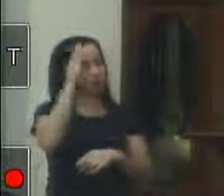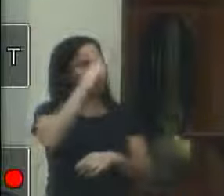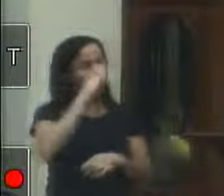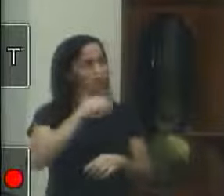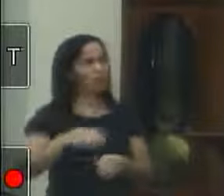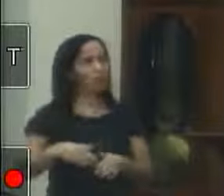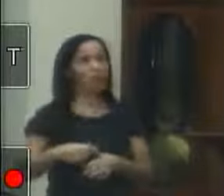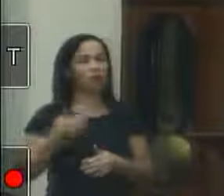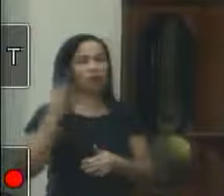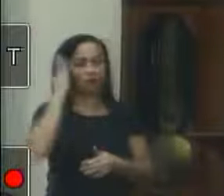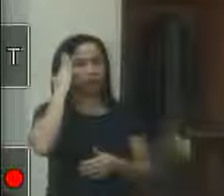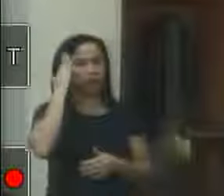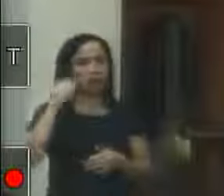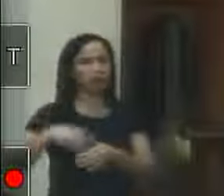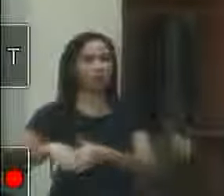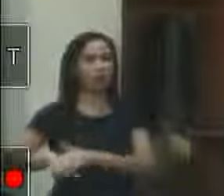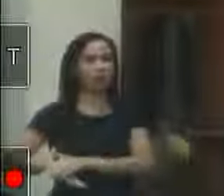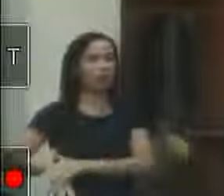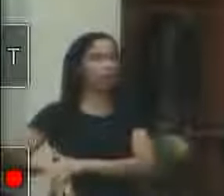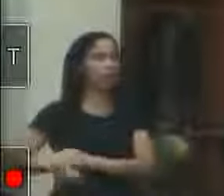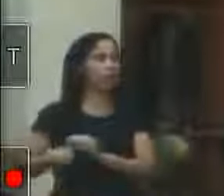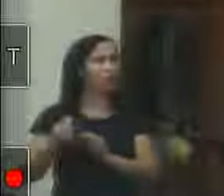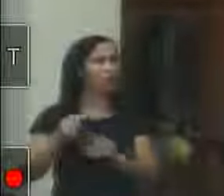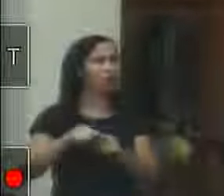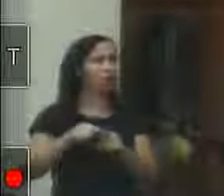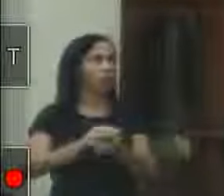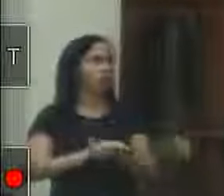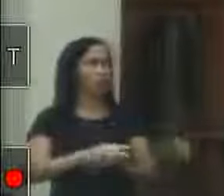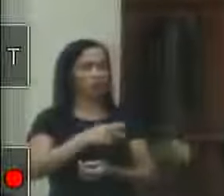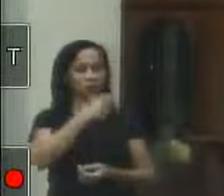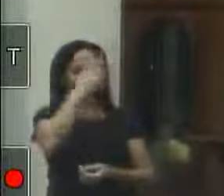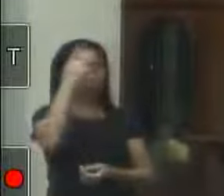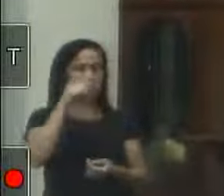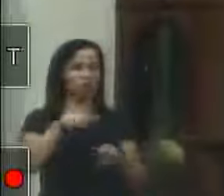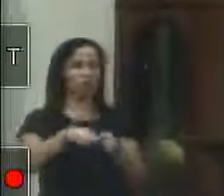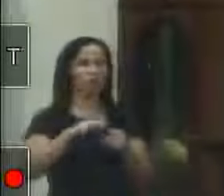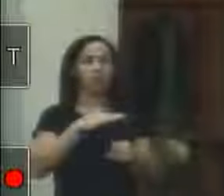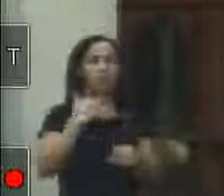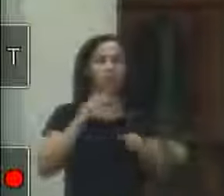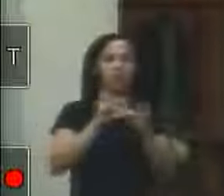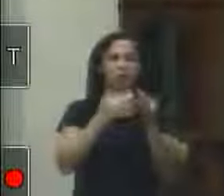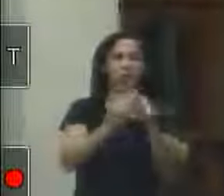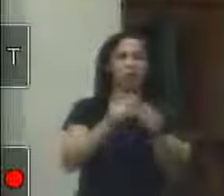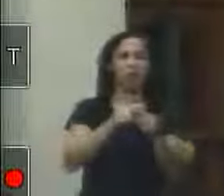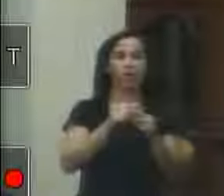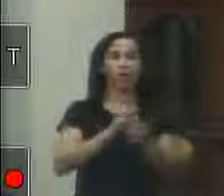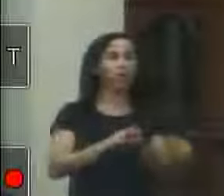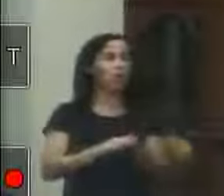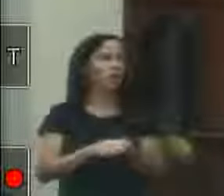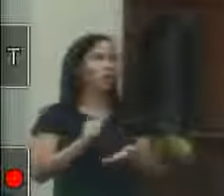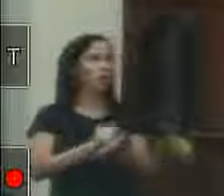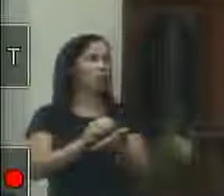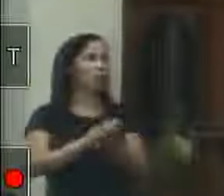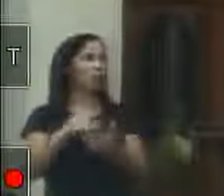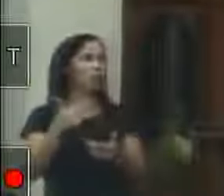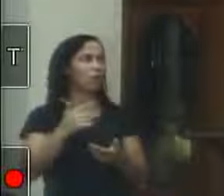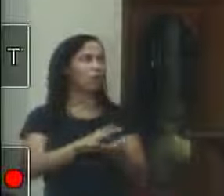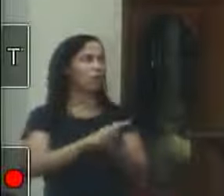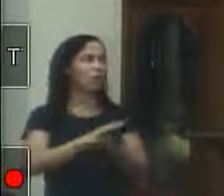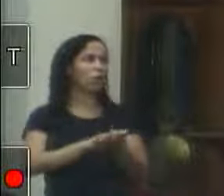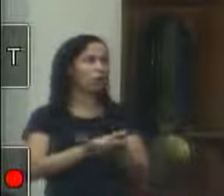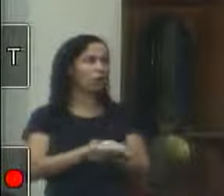bolso. Eu vejo motorista aí andando de porra, matando família, matando isso, matando aquilo. A multa não tem nenhuma, ele vai responder